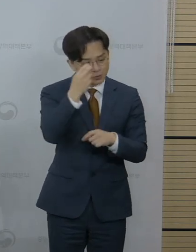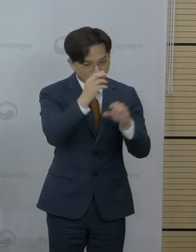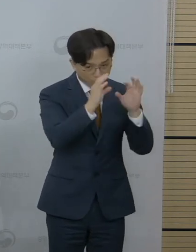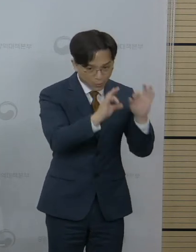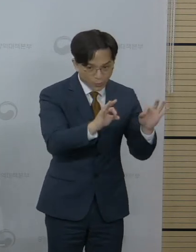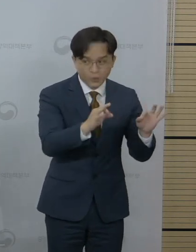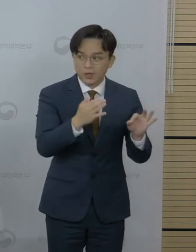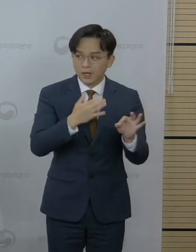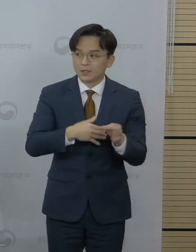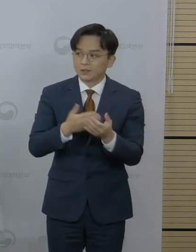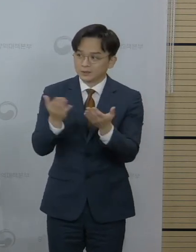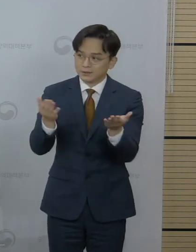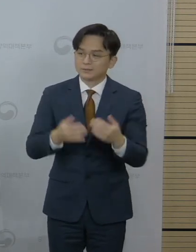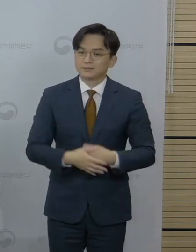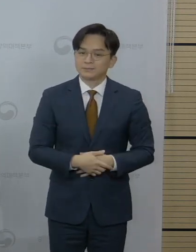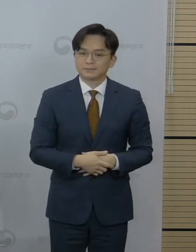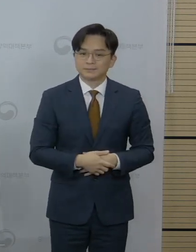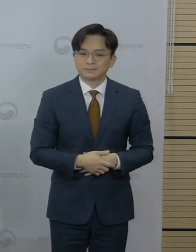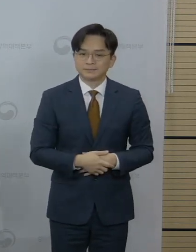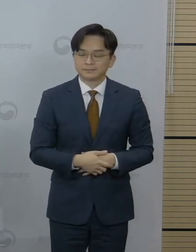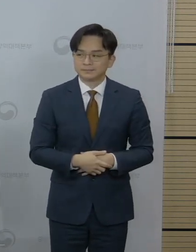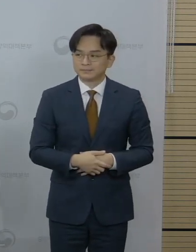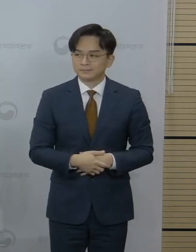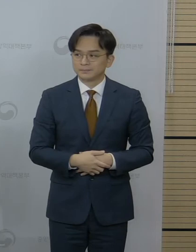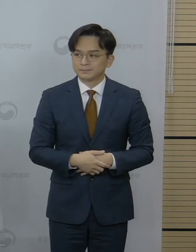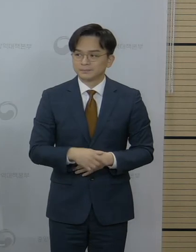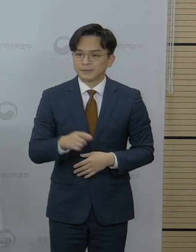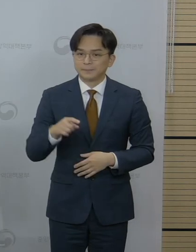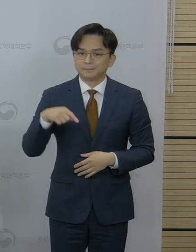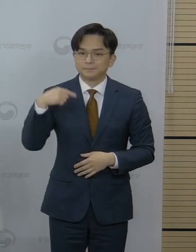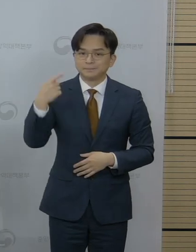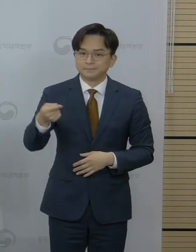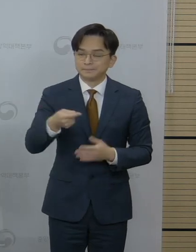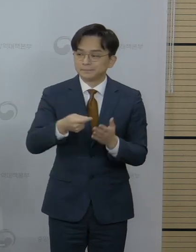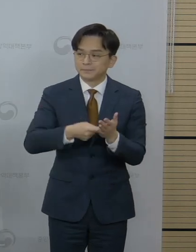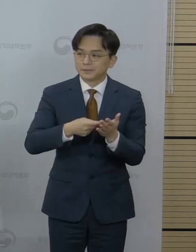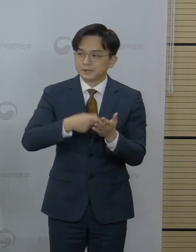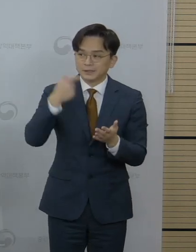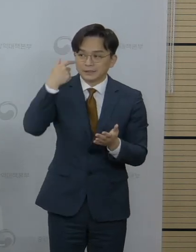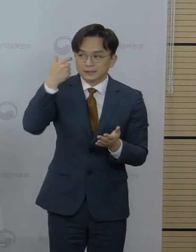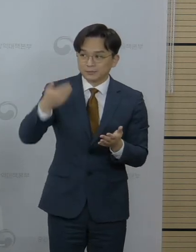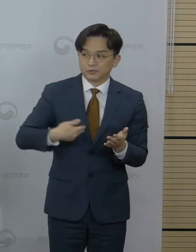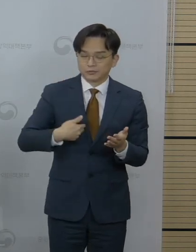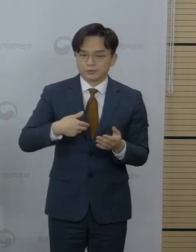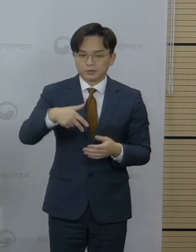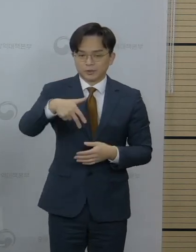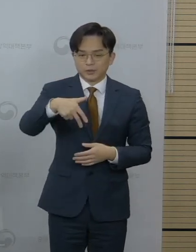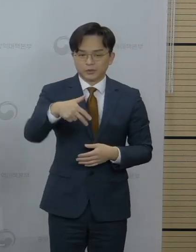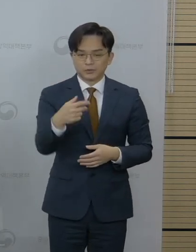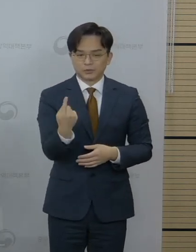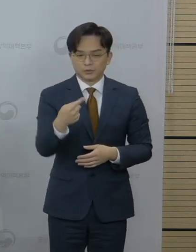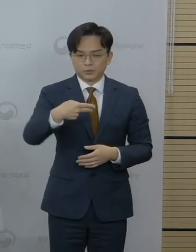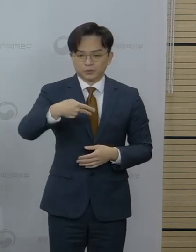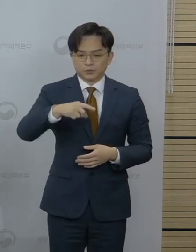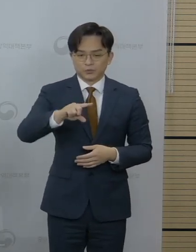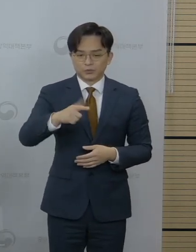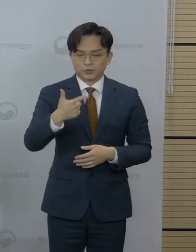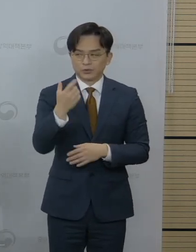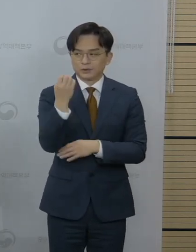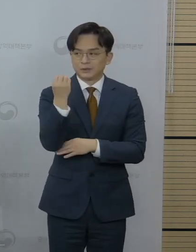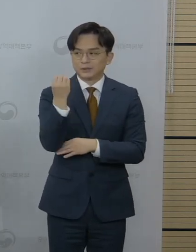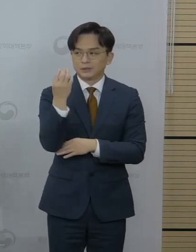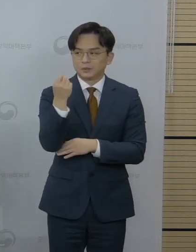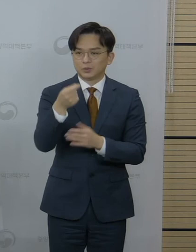수 있으면 별도로 말씀드리겠습니다. 네. 다음은 거리두기와 생활방역 관련된